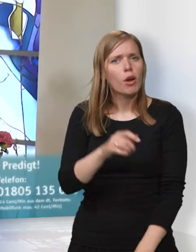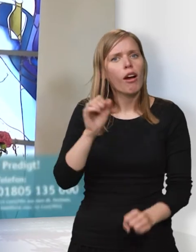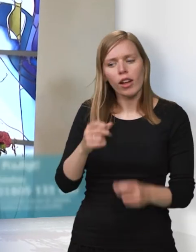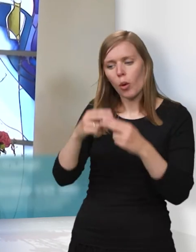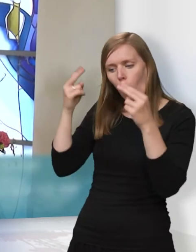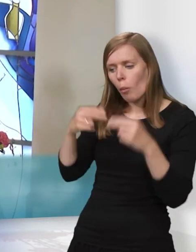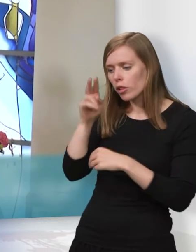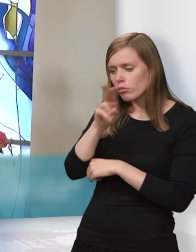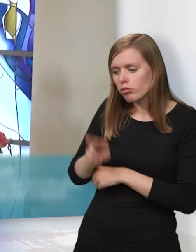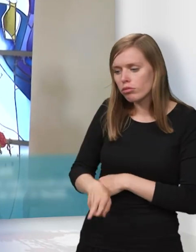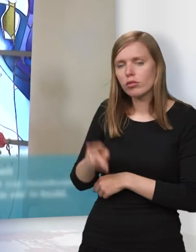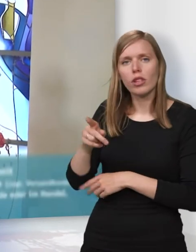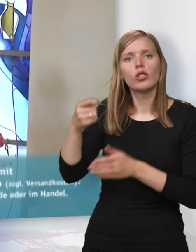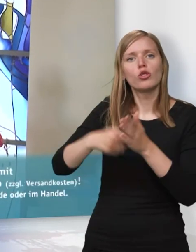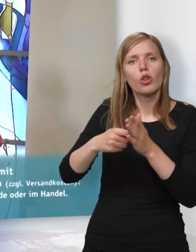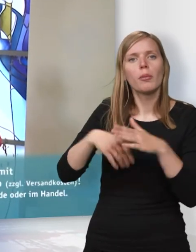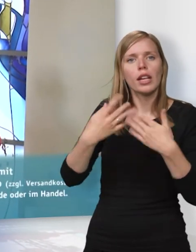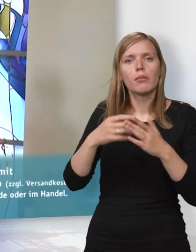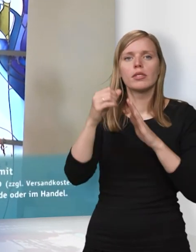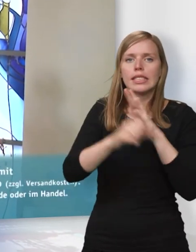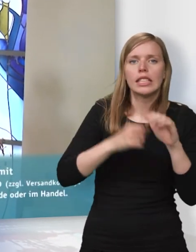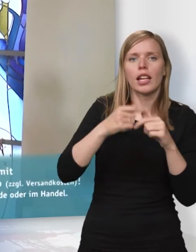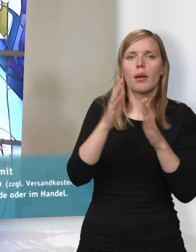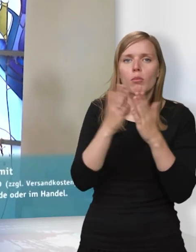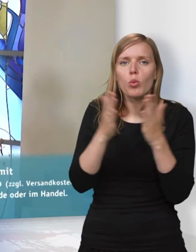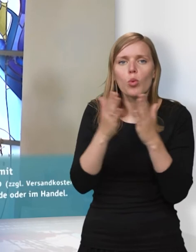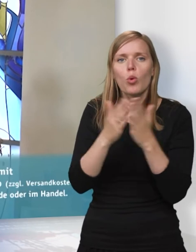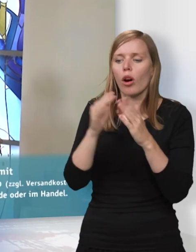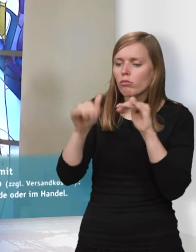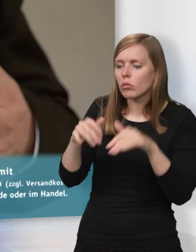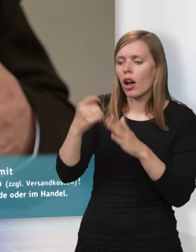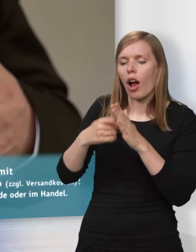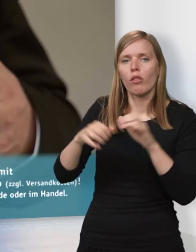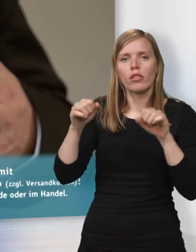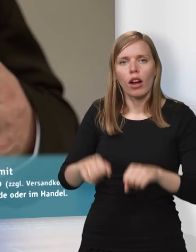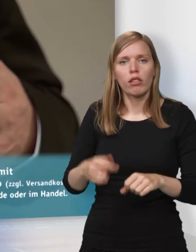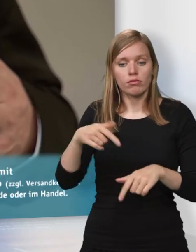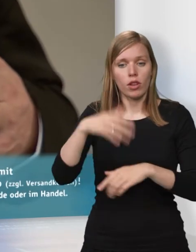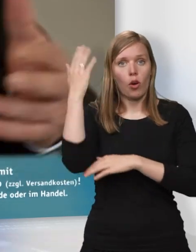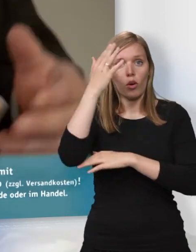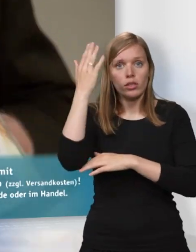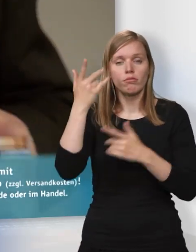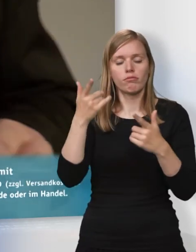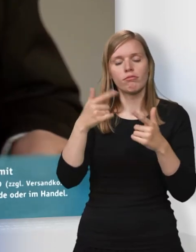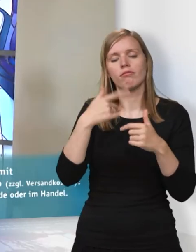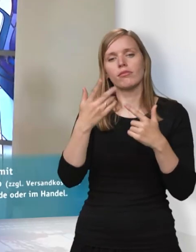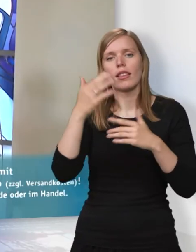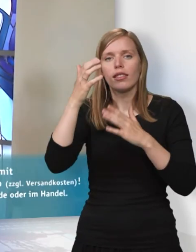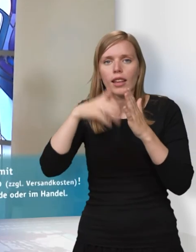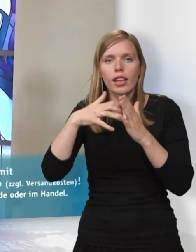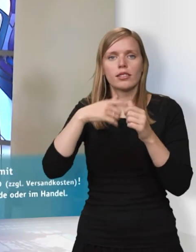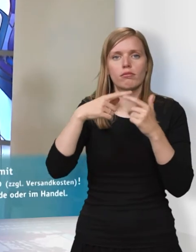rein. Im Shop bekommen Sie CDs und Bücher mit Texten und Musik aus diesem Gottesdienst. Und Sie können